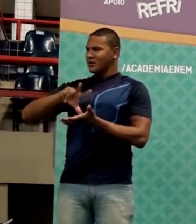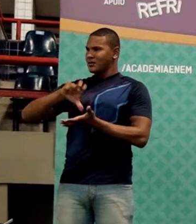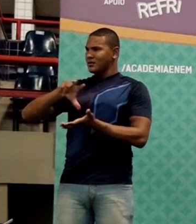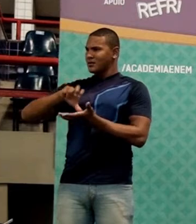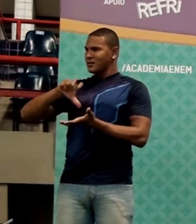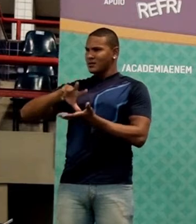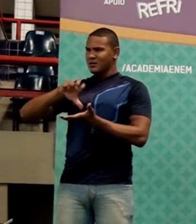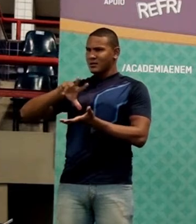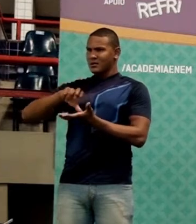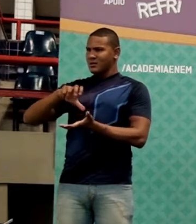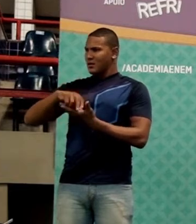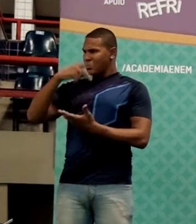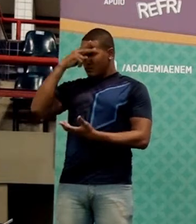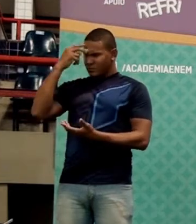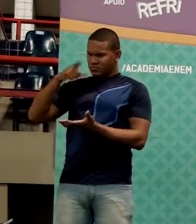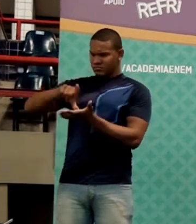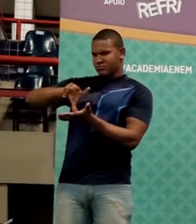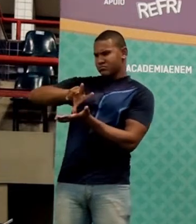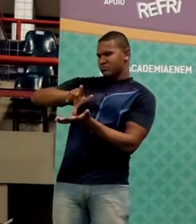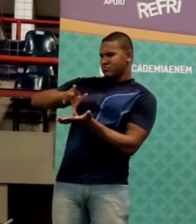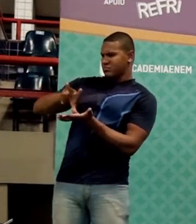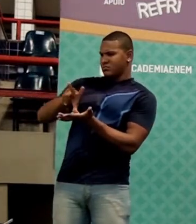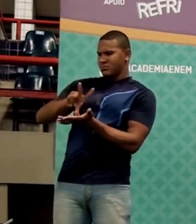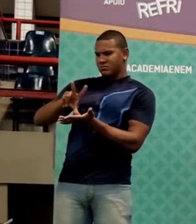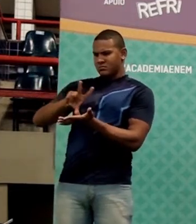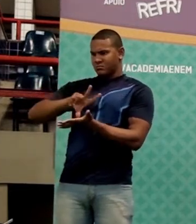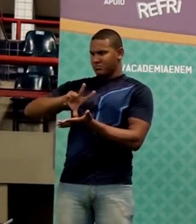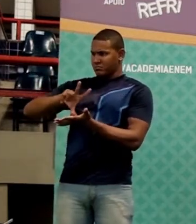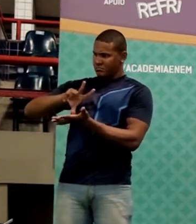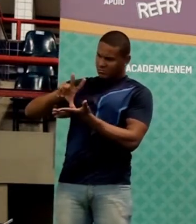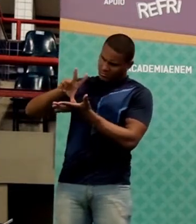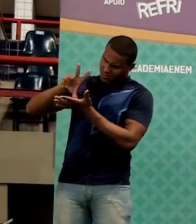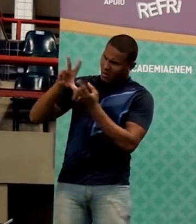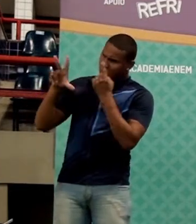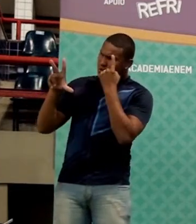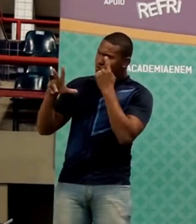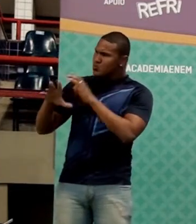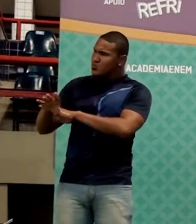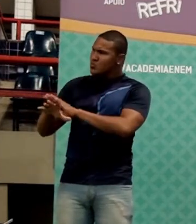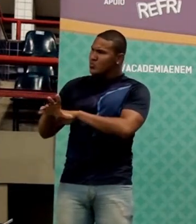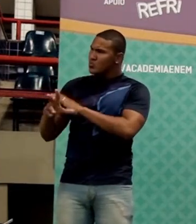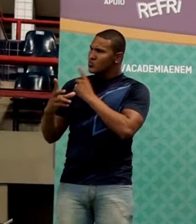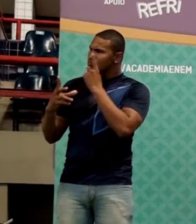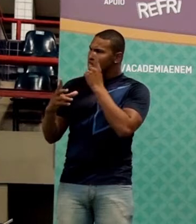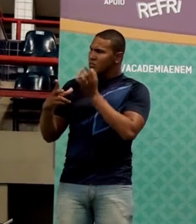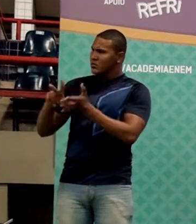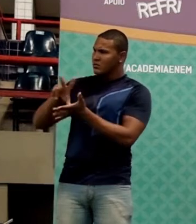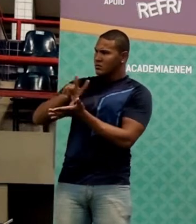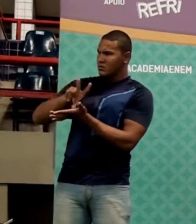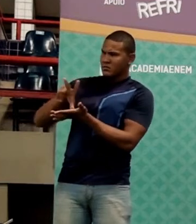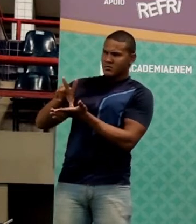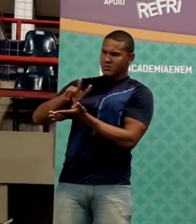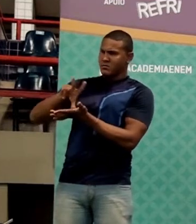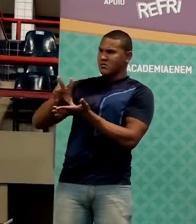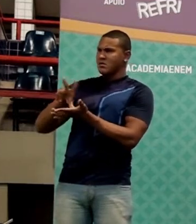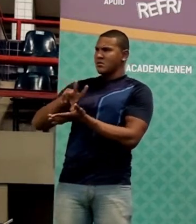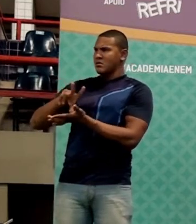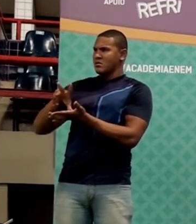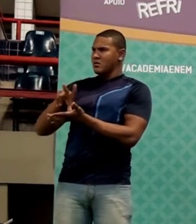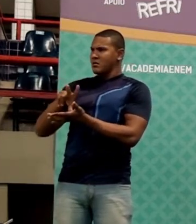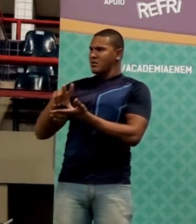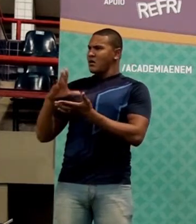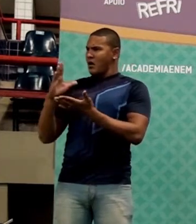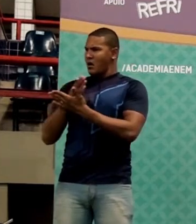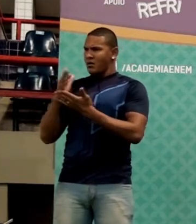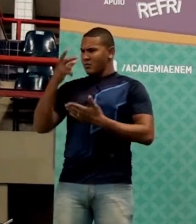a pessoa equilibra o corpo todo num braço. Isso é o corpo da gente pedindo exercício físico. Tem gente que vai